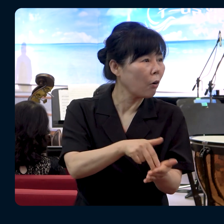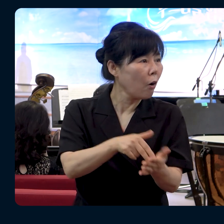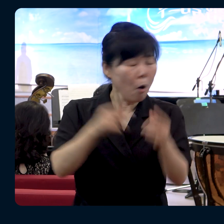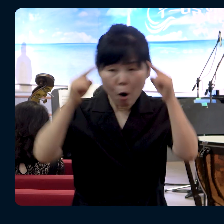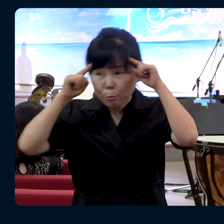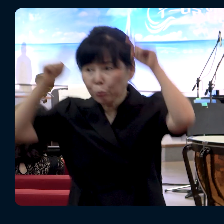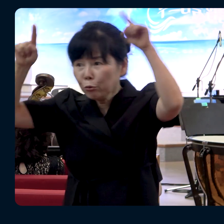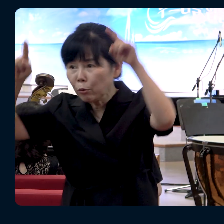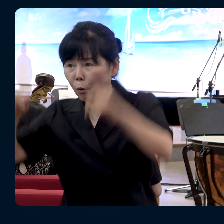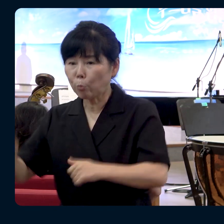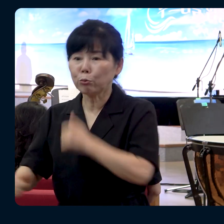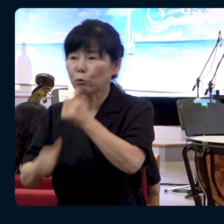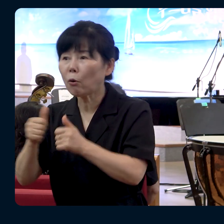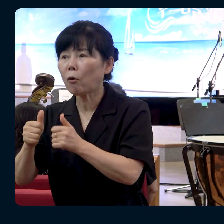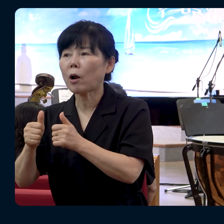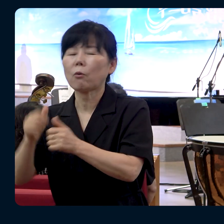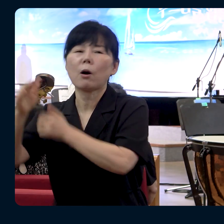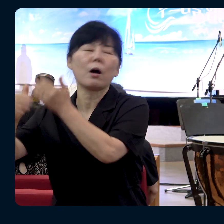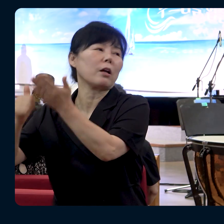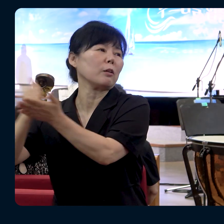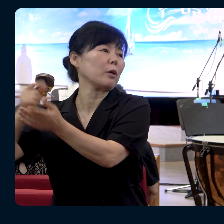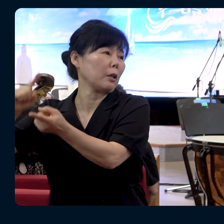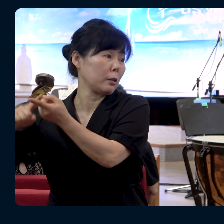하나님이 분노하신다라는 것은.